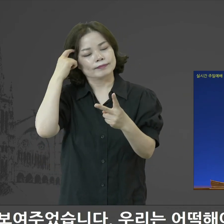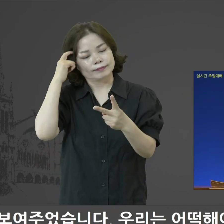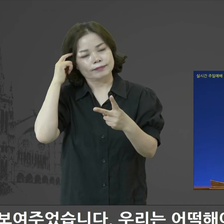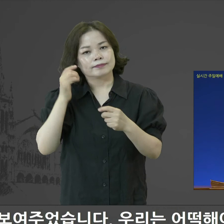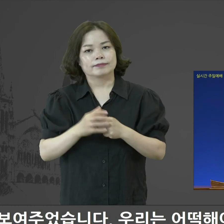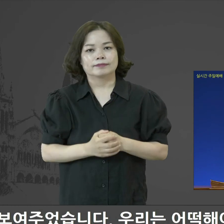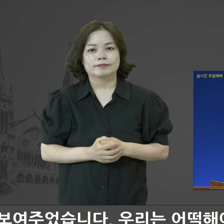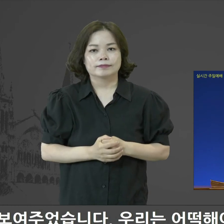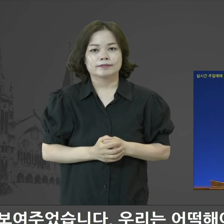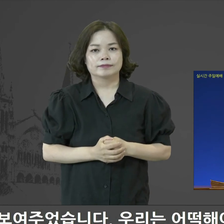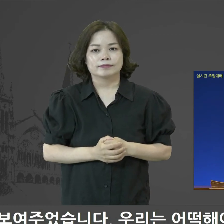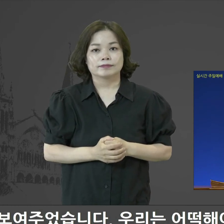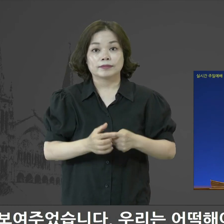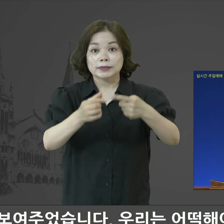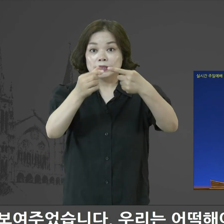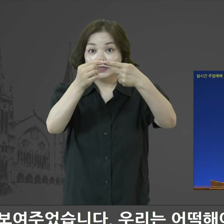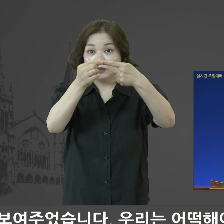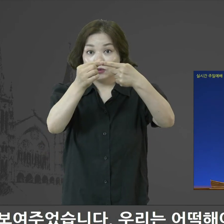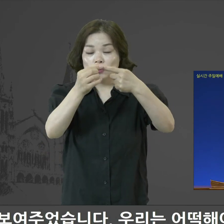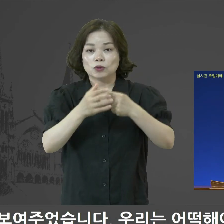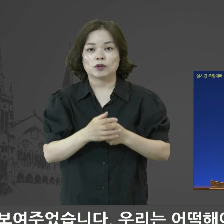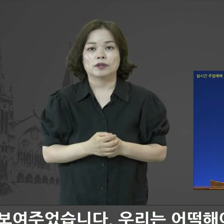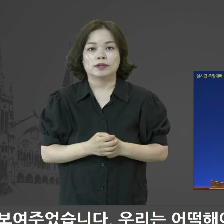보십시다. 첫째,